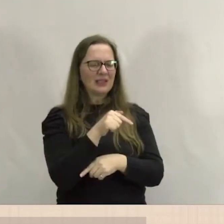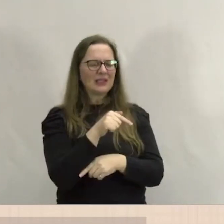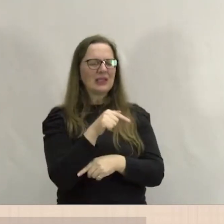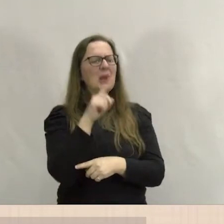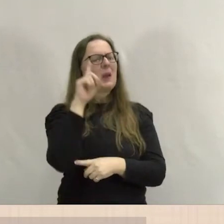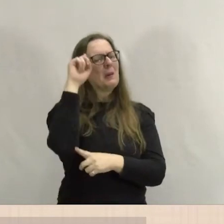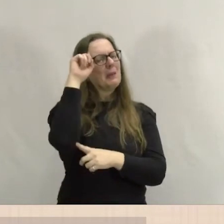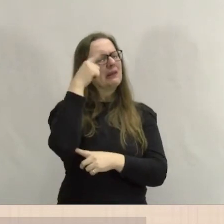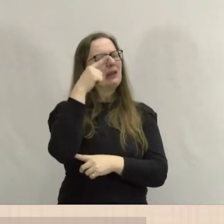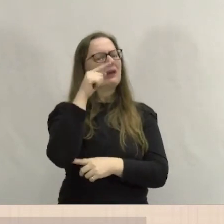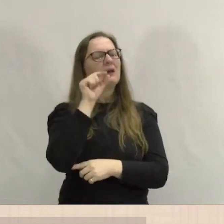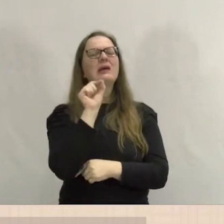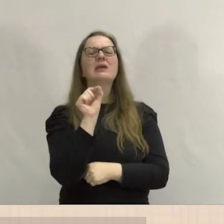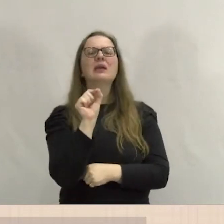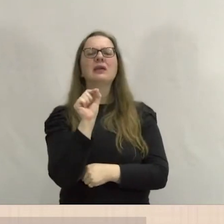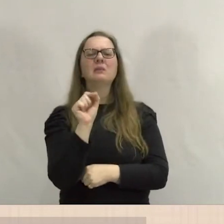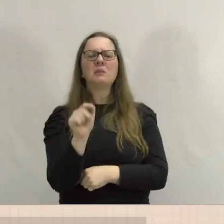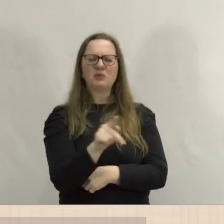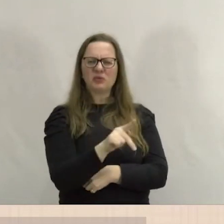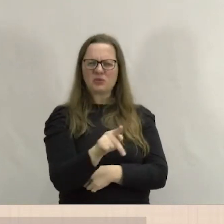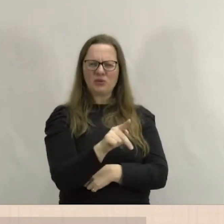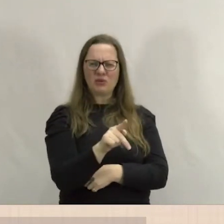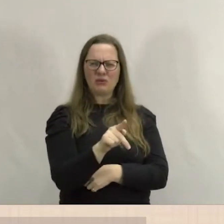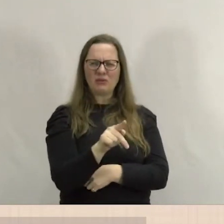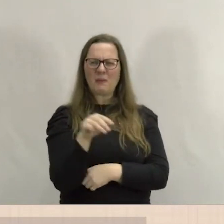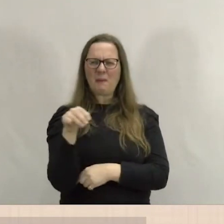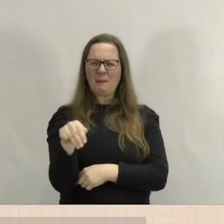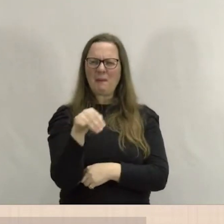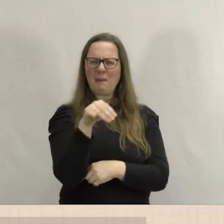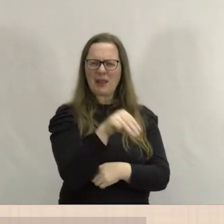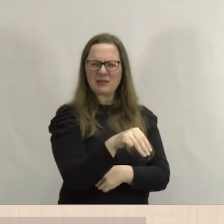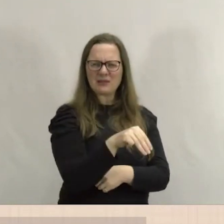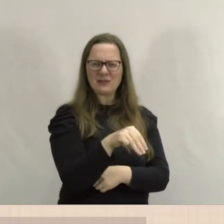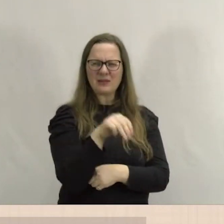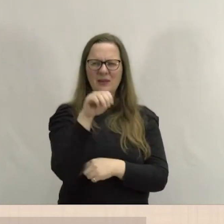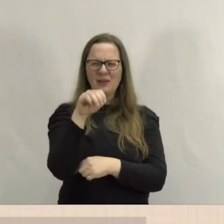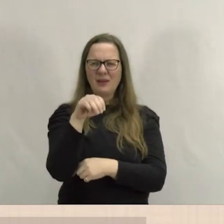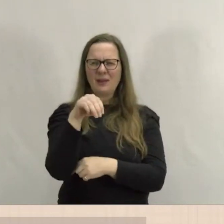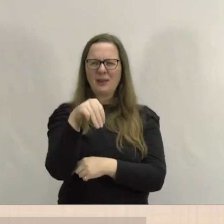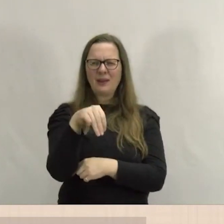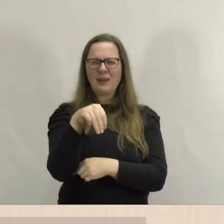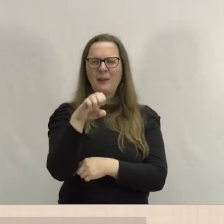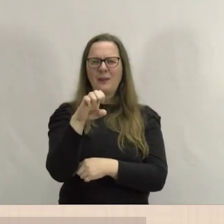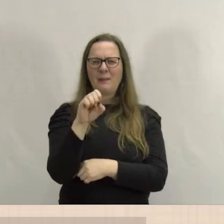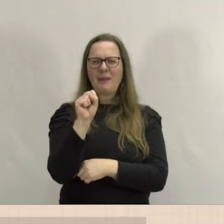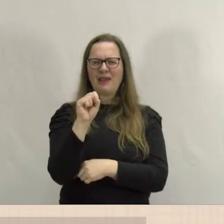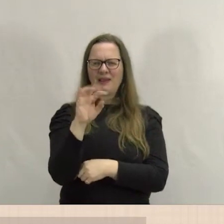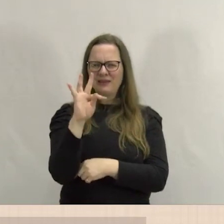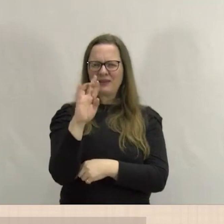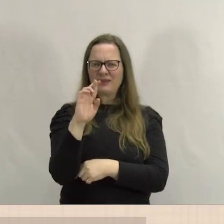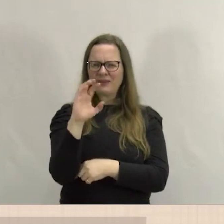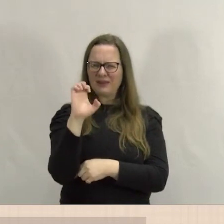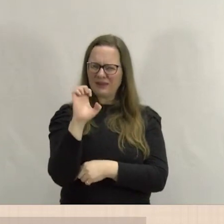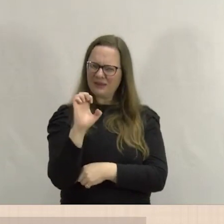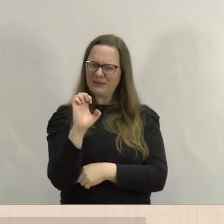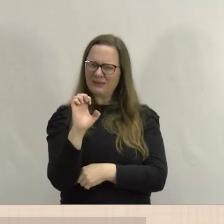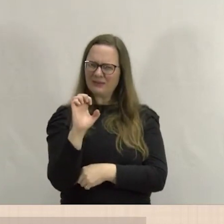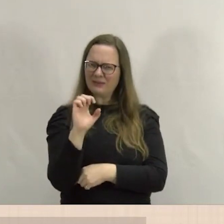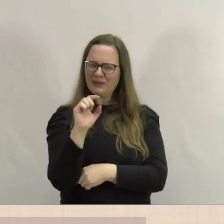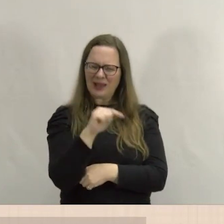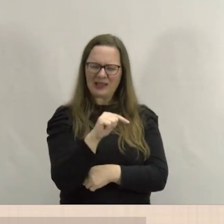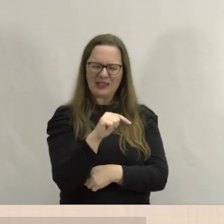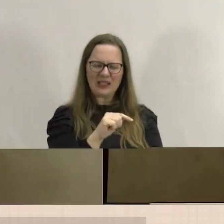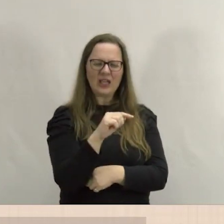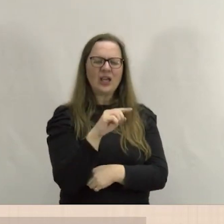igreja são os mestres. E os mestres não têm revelação, não têm direção, tem doutrina,